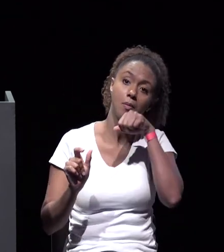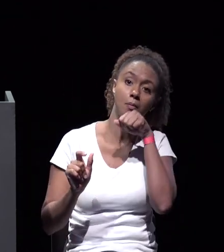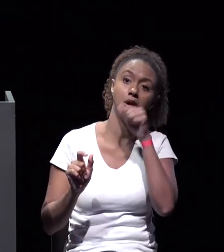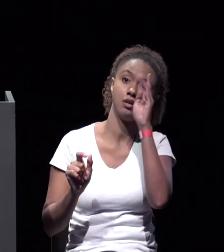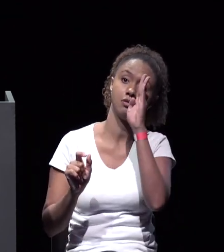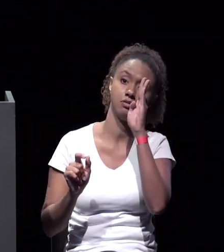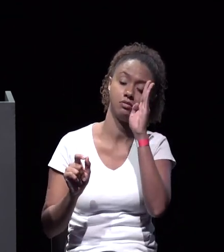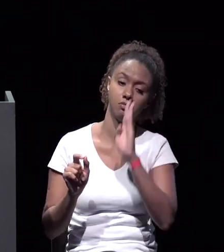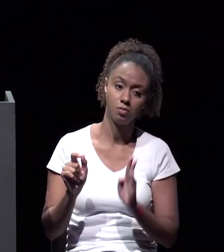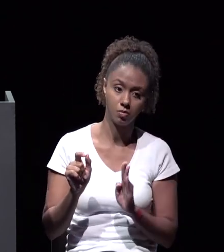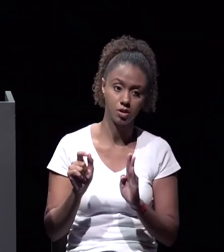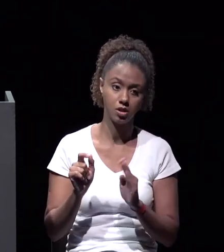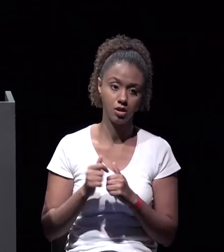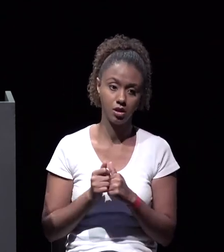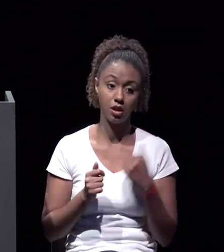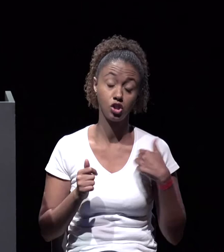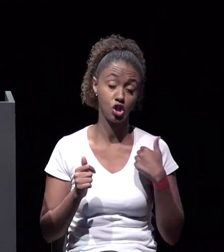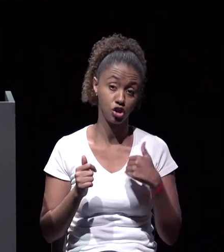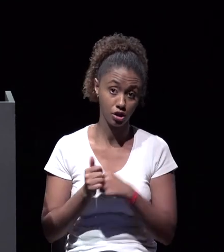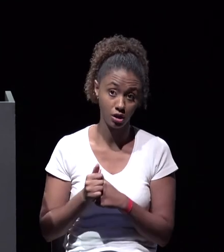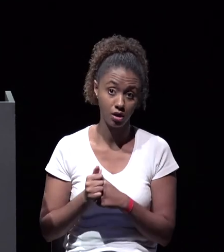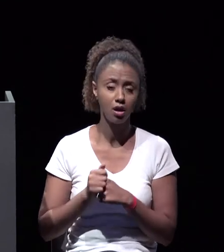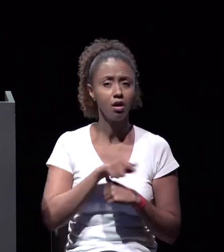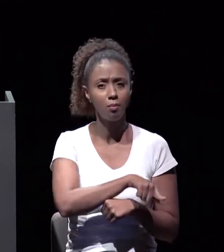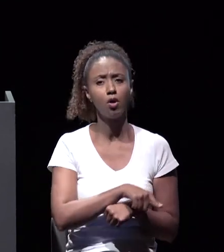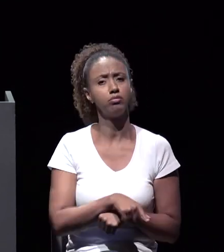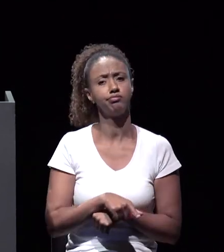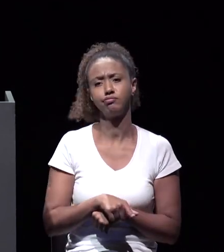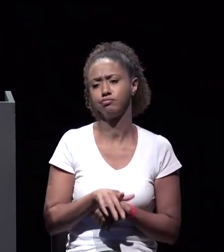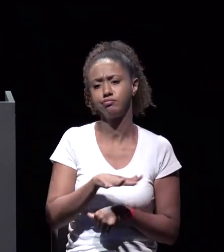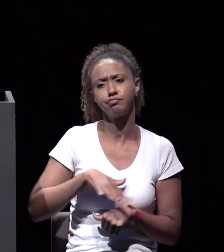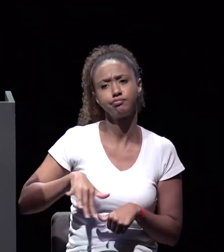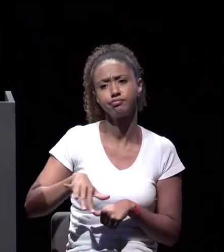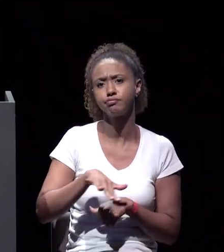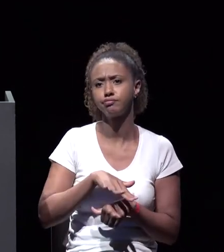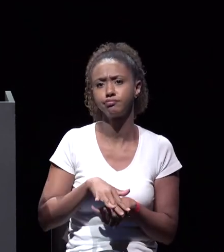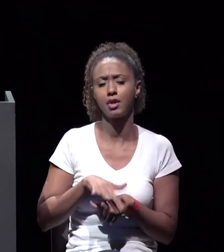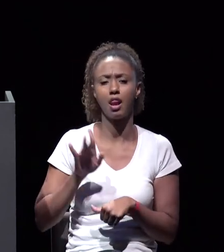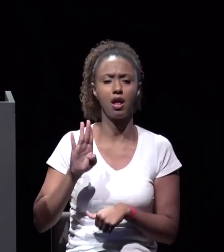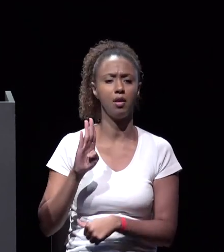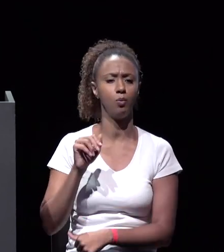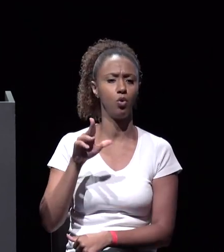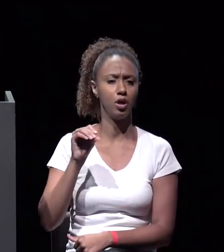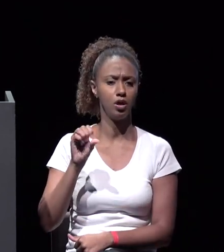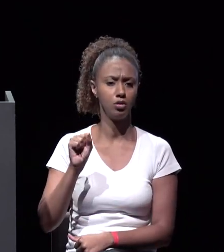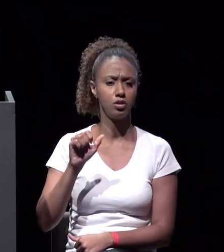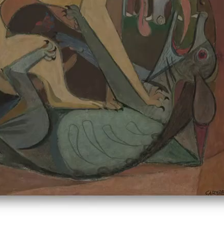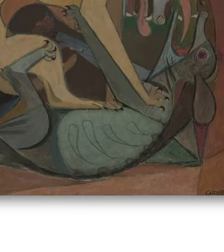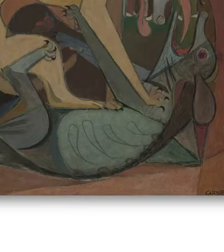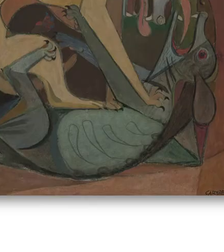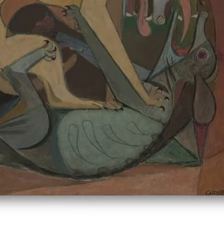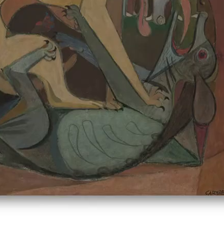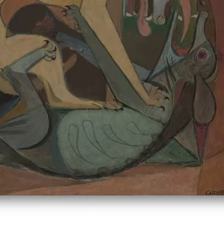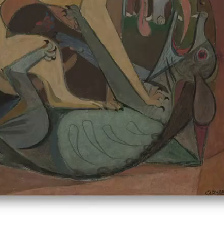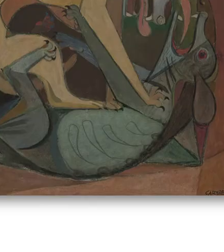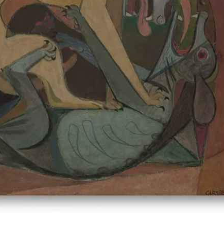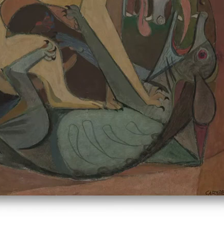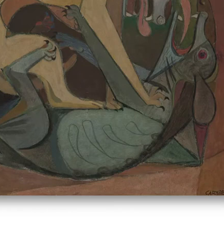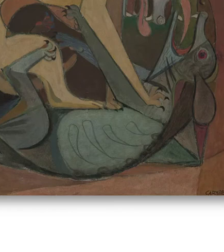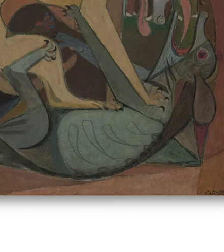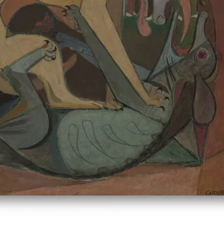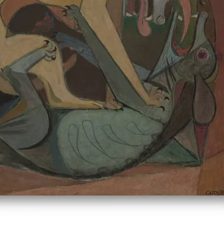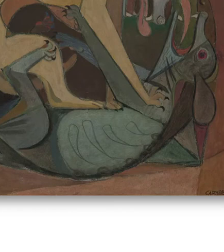nasceu e lanus na área suburbana na área na grande buenos aires e na primeira infância foi para a itália para a toscana